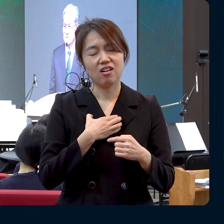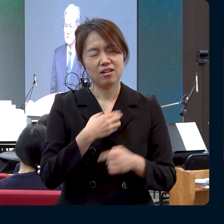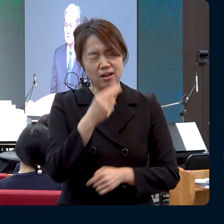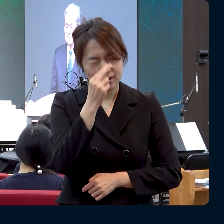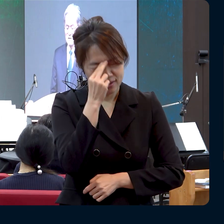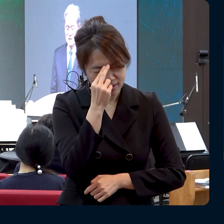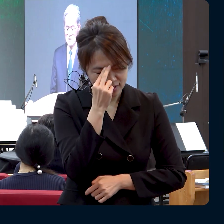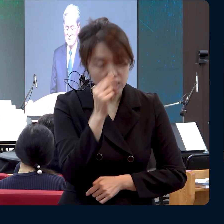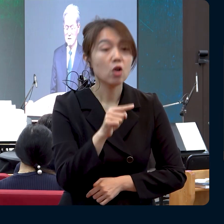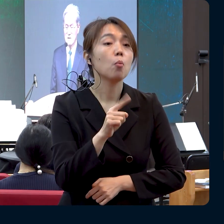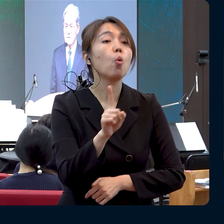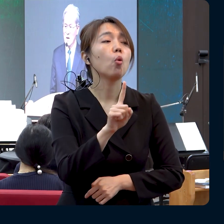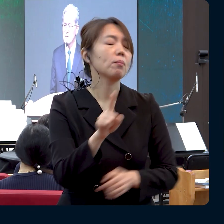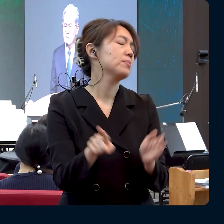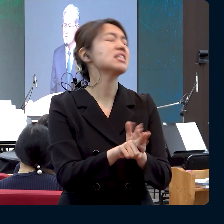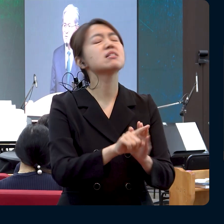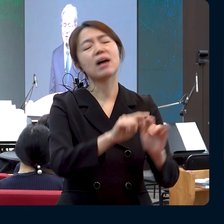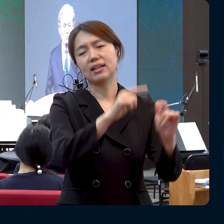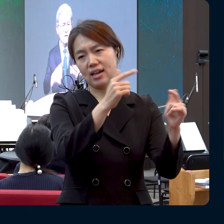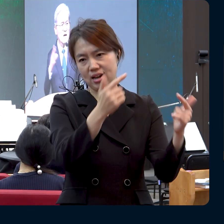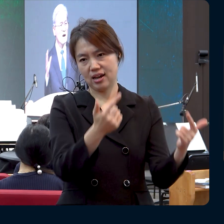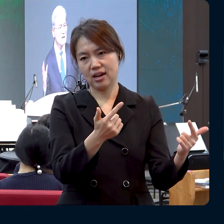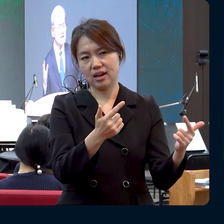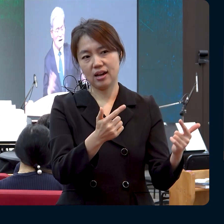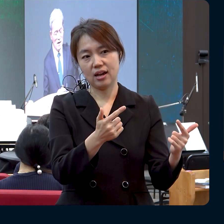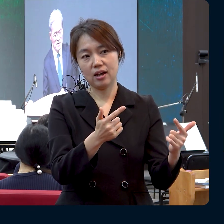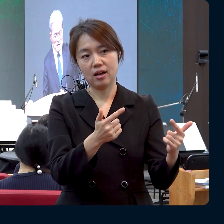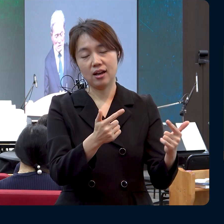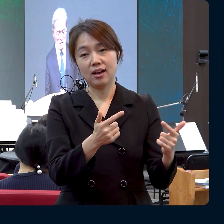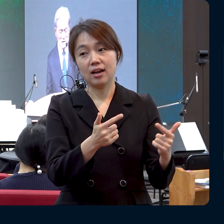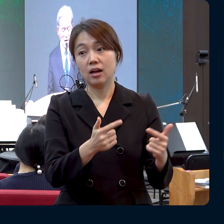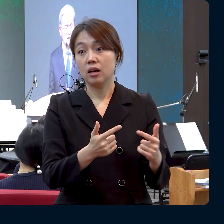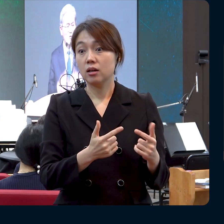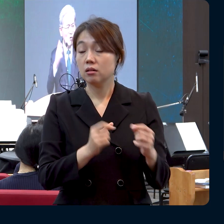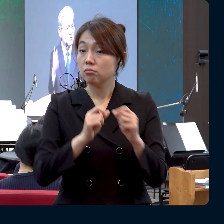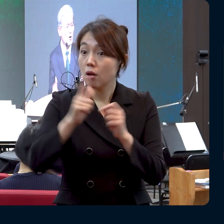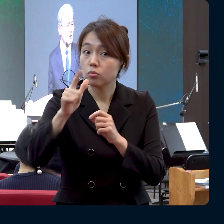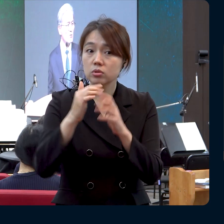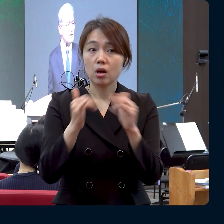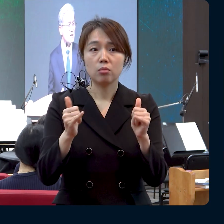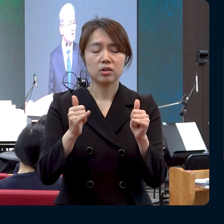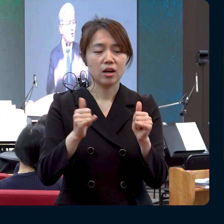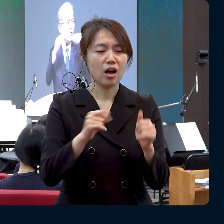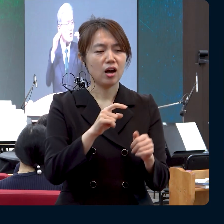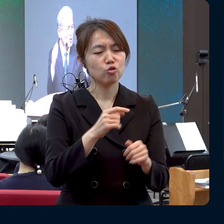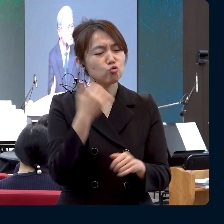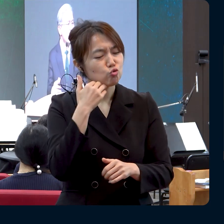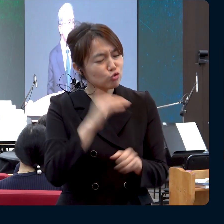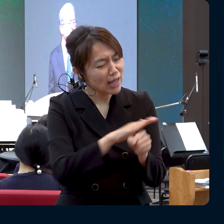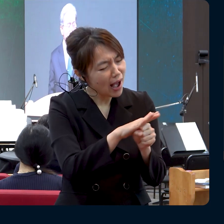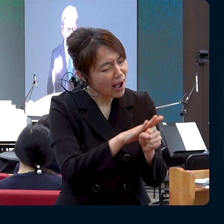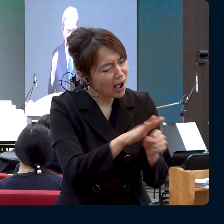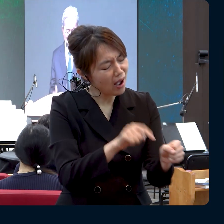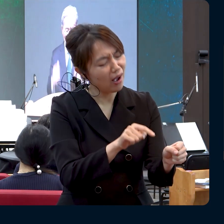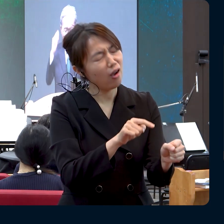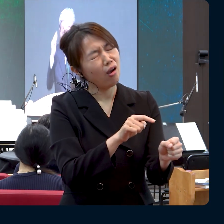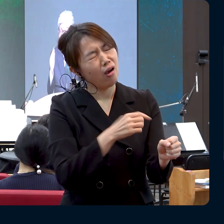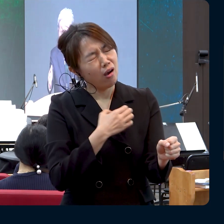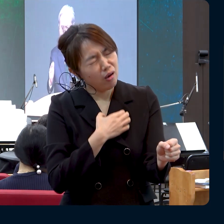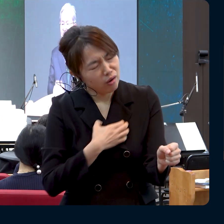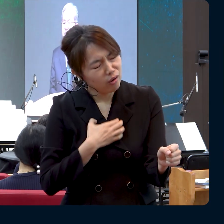아닙니다. 많은 사람들은 너무나 사랑하니까, 그러니까 걱정하고, 그래서 염려하고,